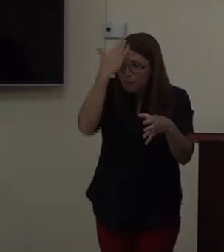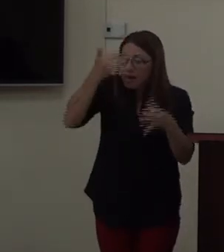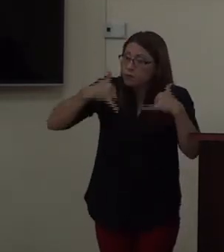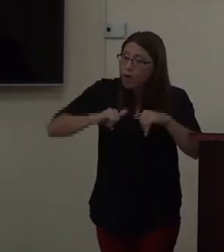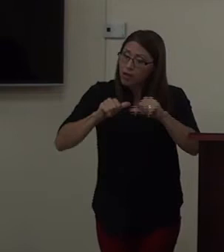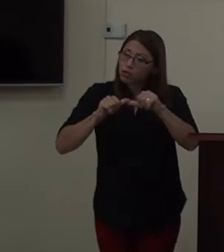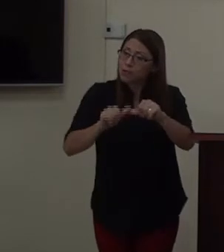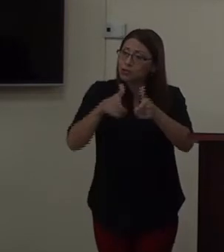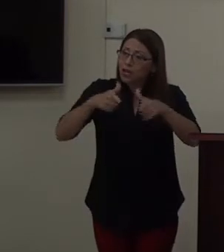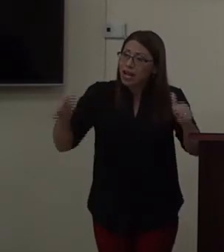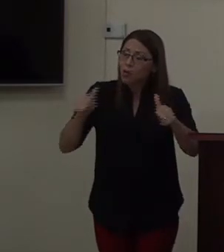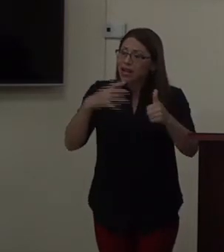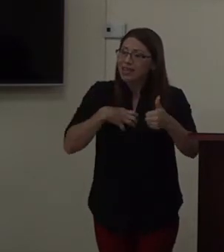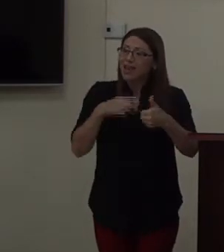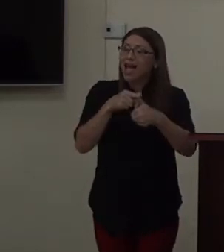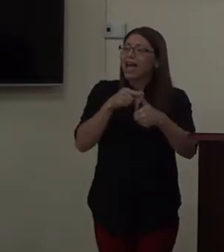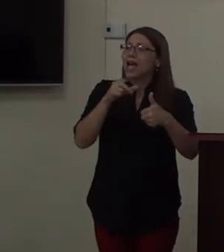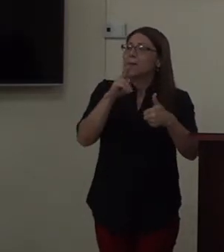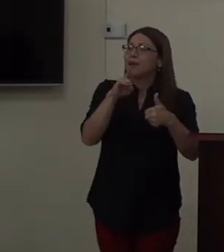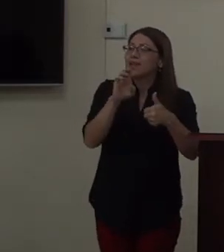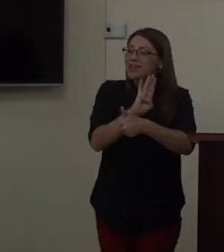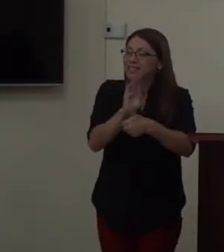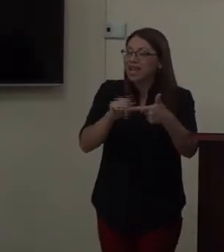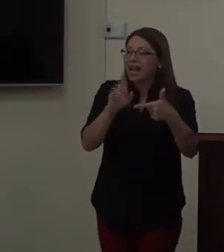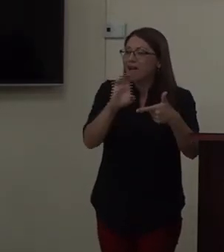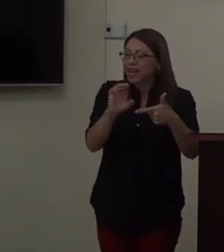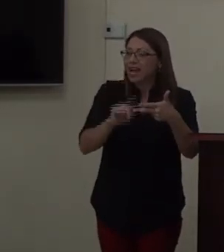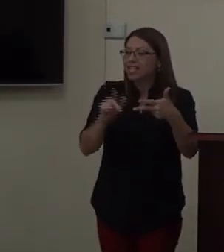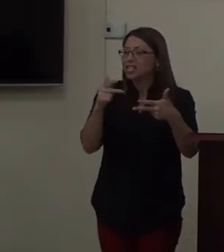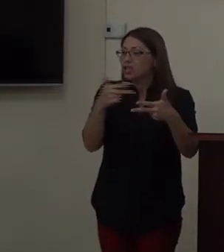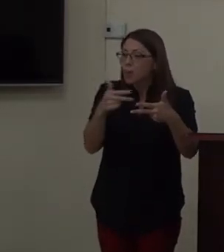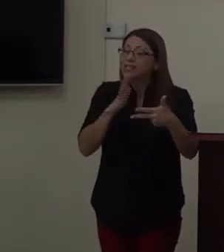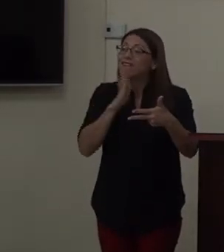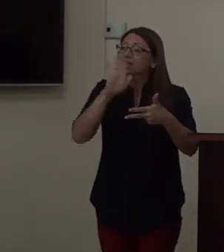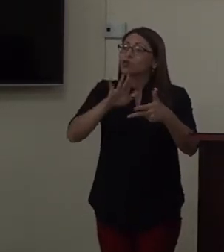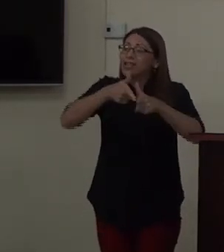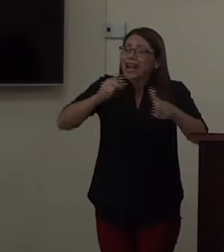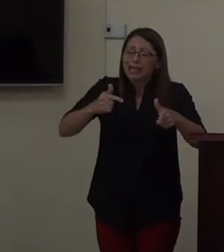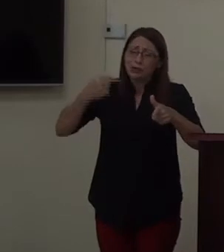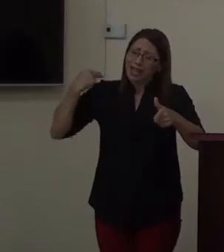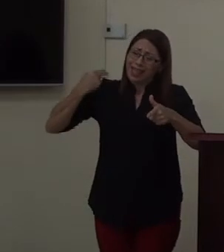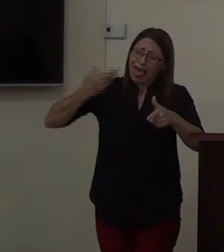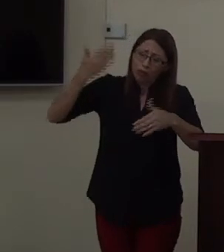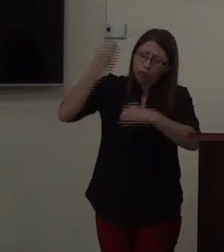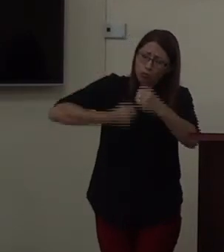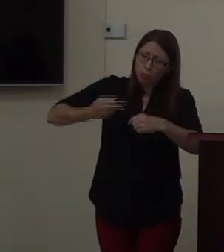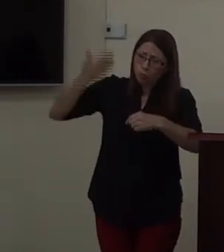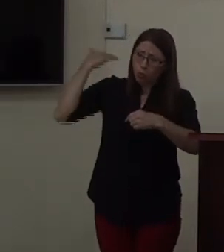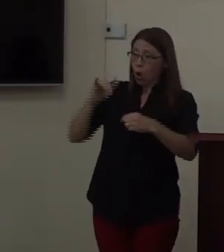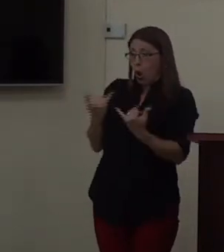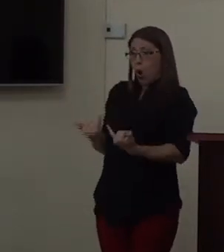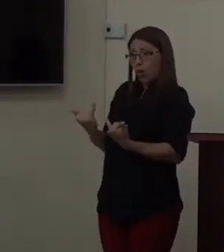nativas, primis, cabécales, chilipoes, hablan sus dialectos heredados de milenios. Hoy día, aunque parezca increíble, se da el caso de que muchos de